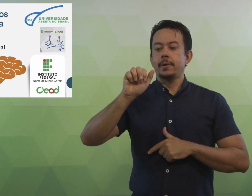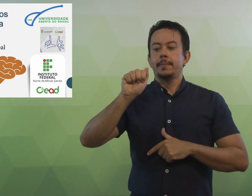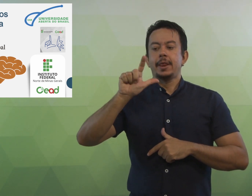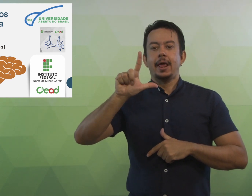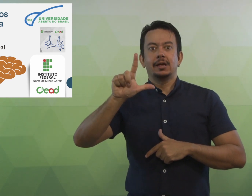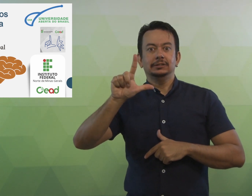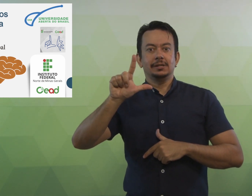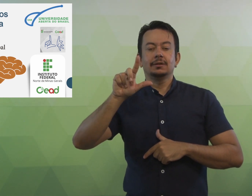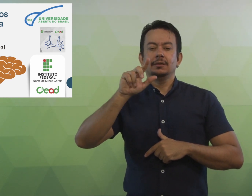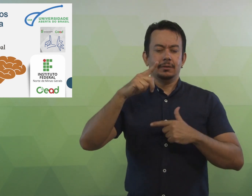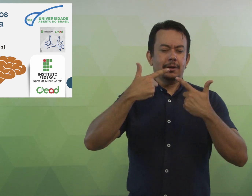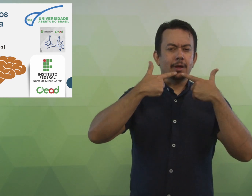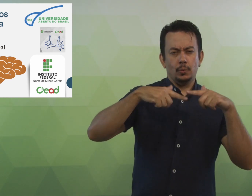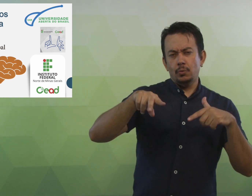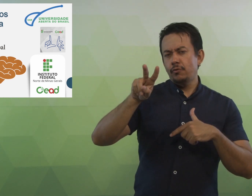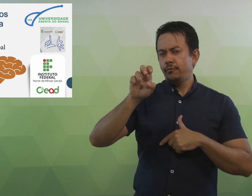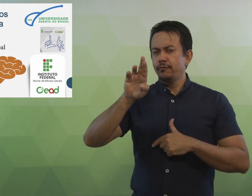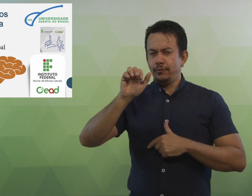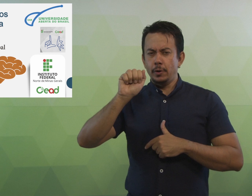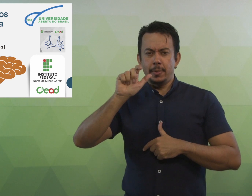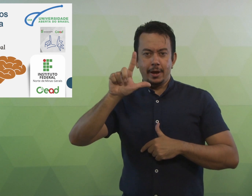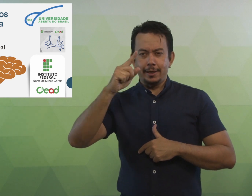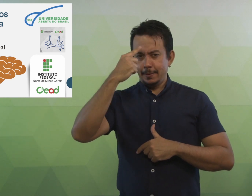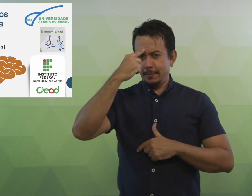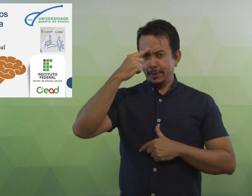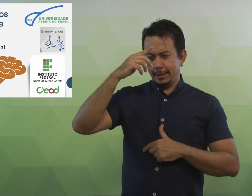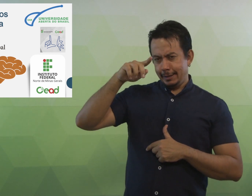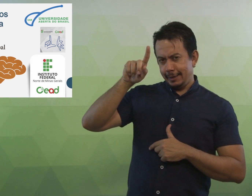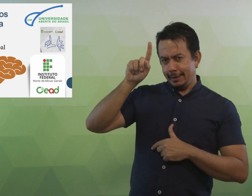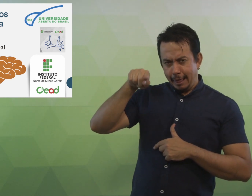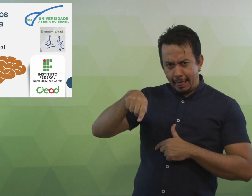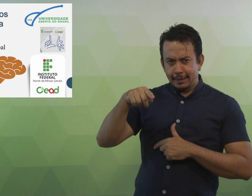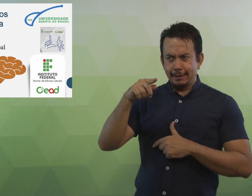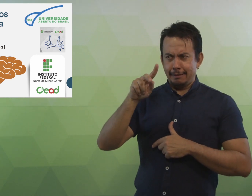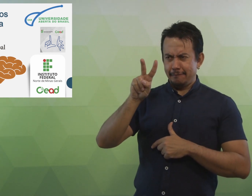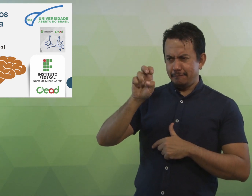Então, a linguagem verbal. Vamos pensar sobre esse assunto.